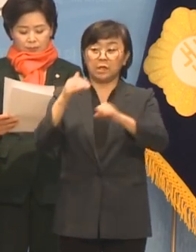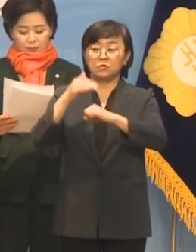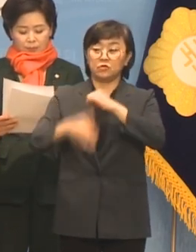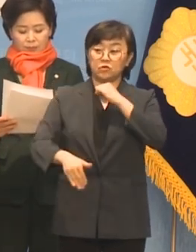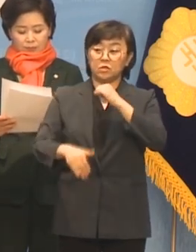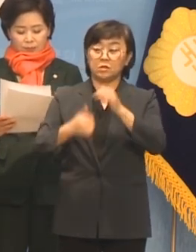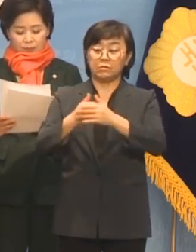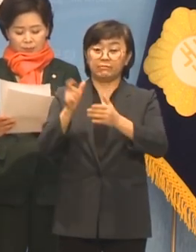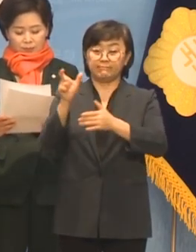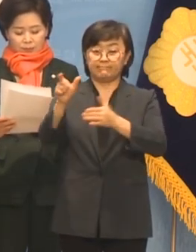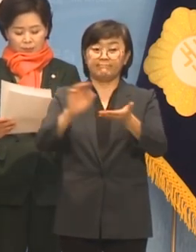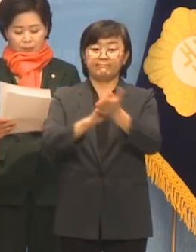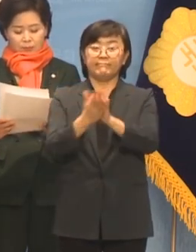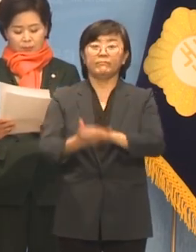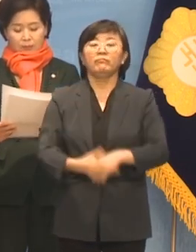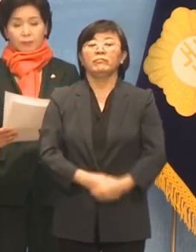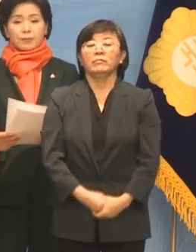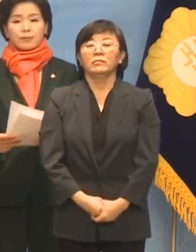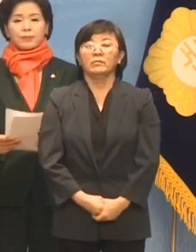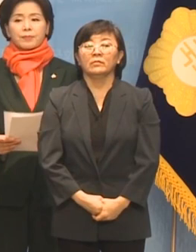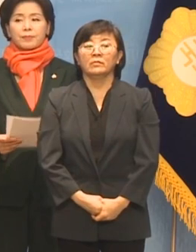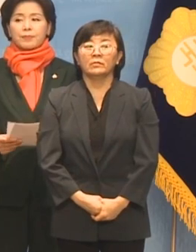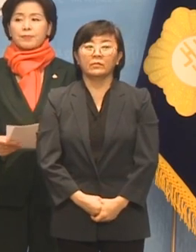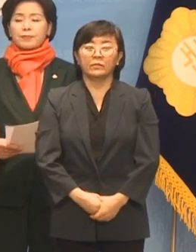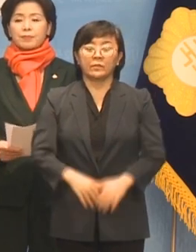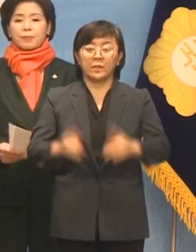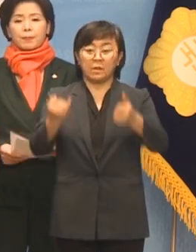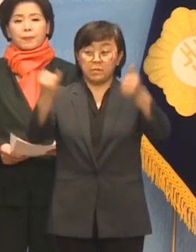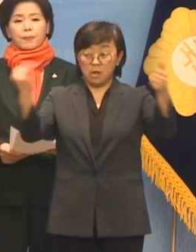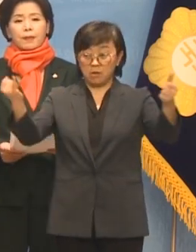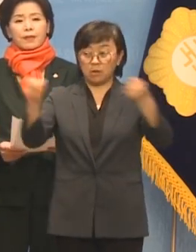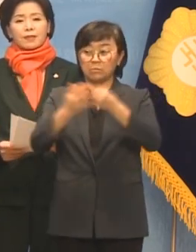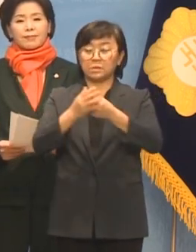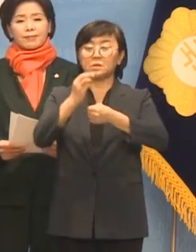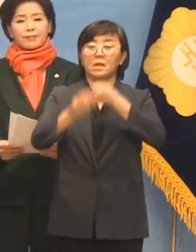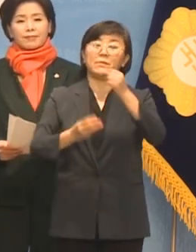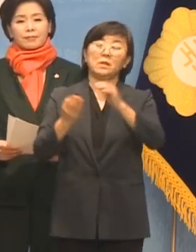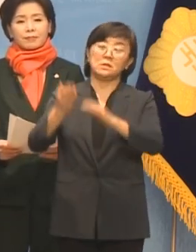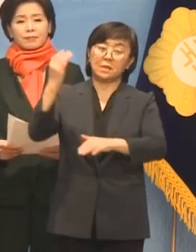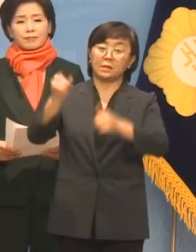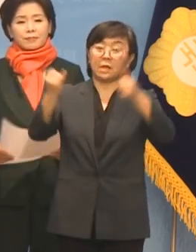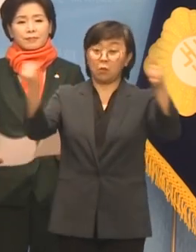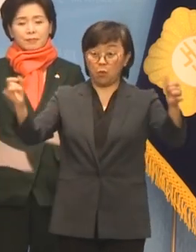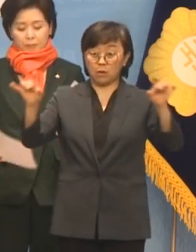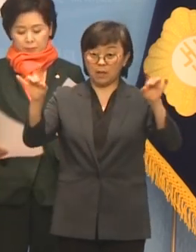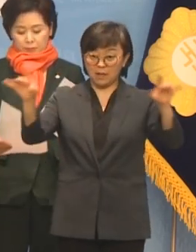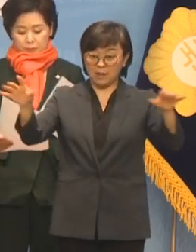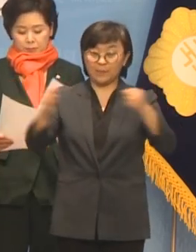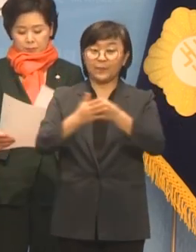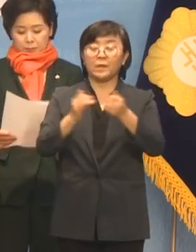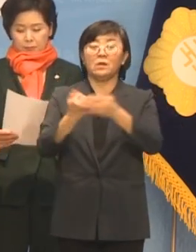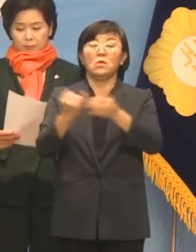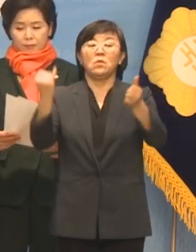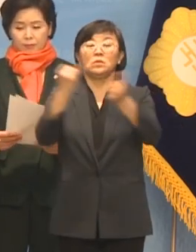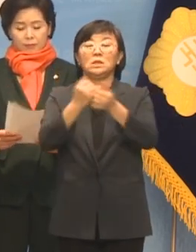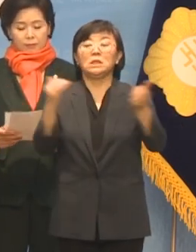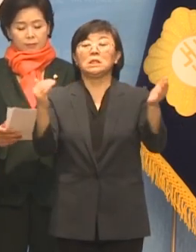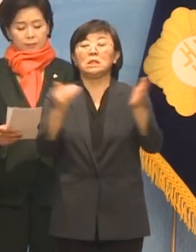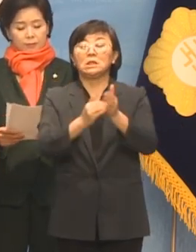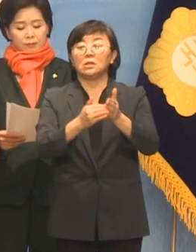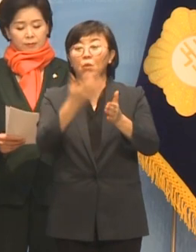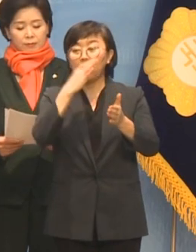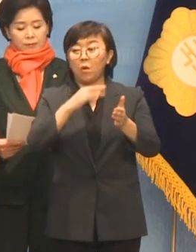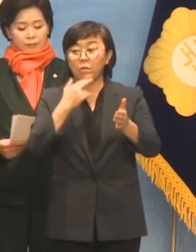규정을 명시화하겠습니다. 별거 기간이 3년 이상 되어 사실상 혼인이 파탄된